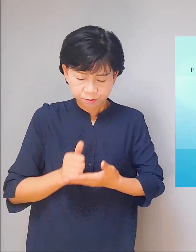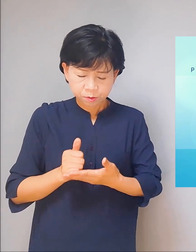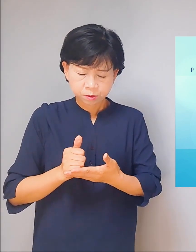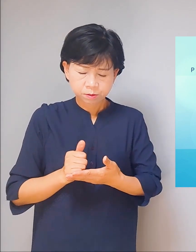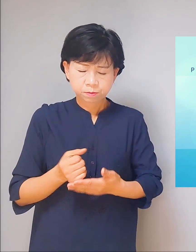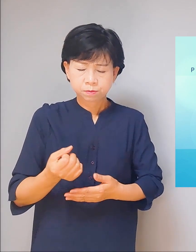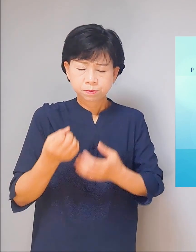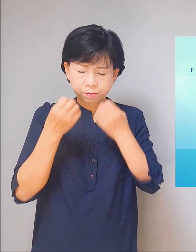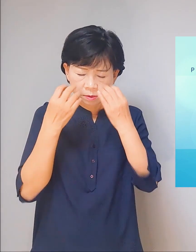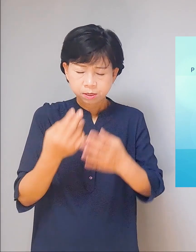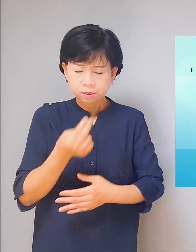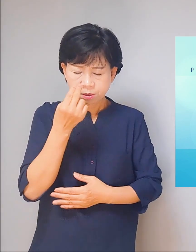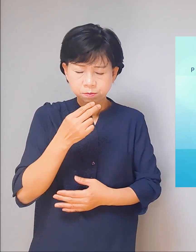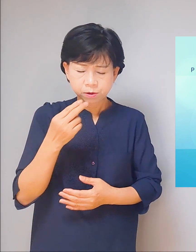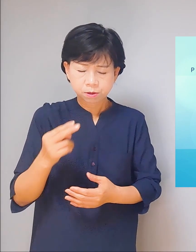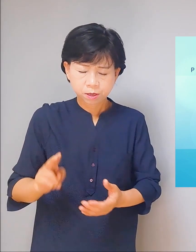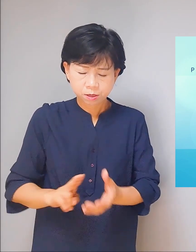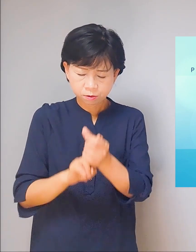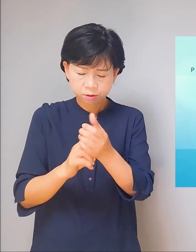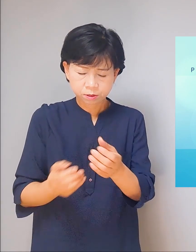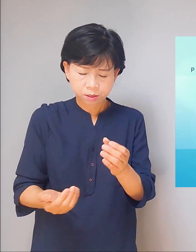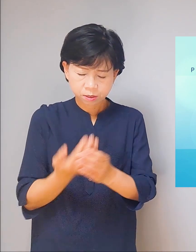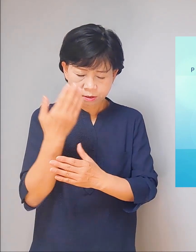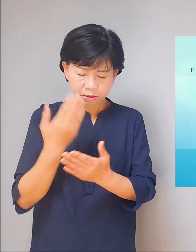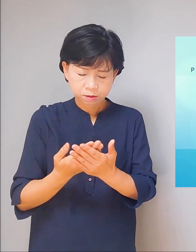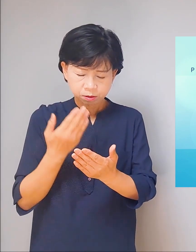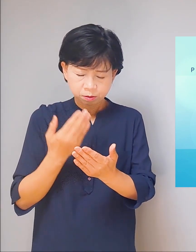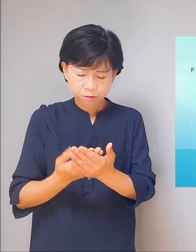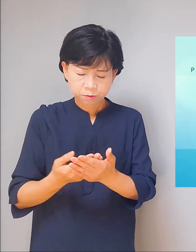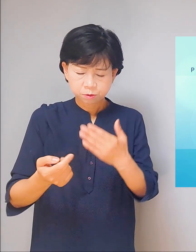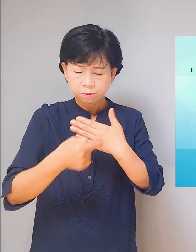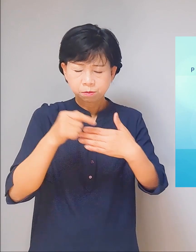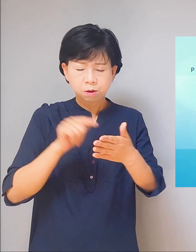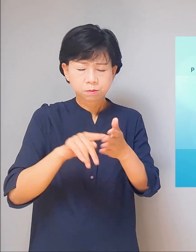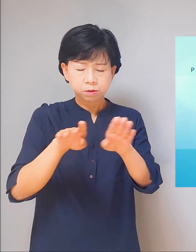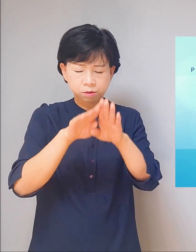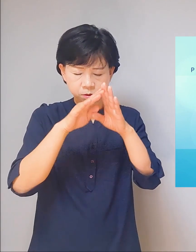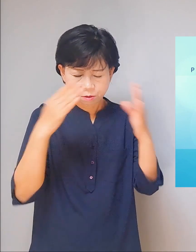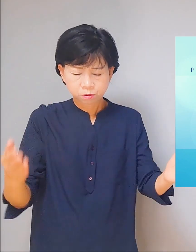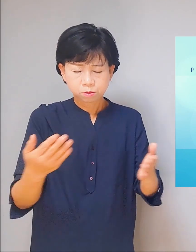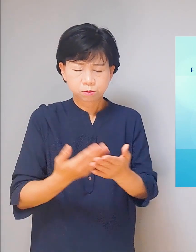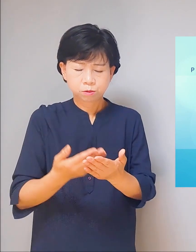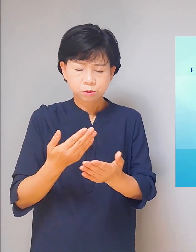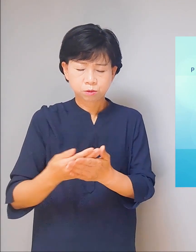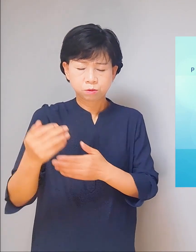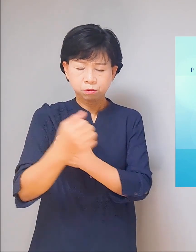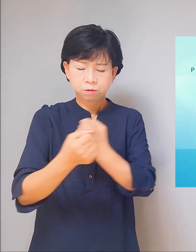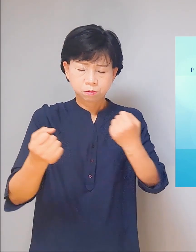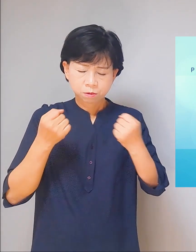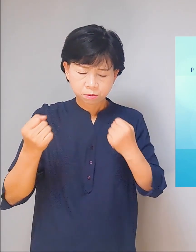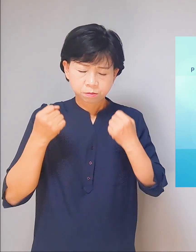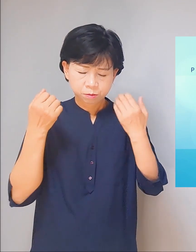역사가 일어나게 인도하여 주시옵소서. 아멘. 이제 이들의 마음을 열어주시고 강건하여 주셔서 교회 생활에